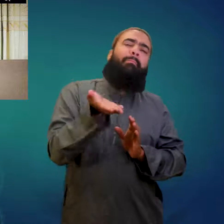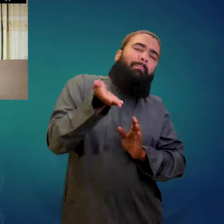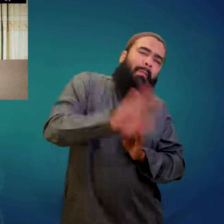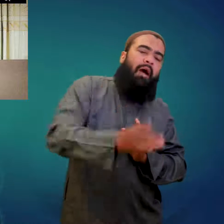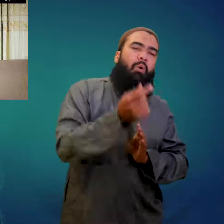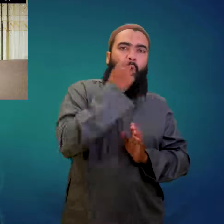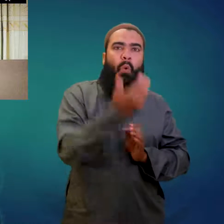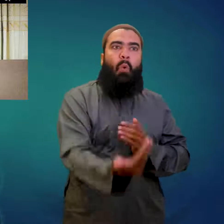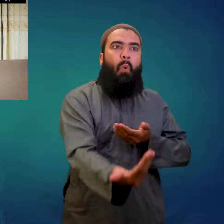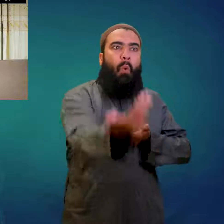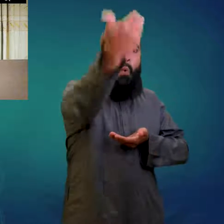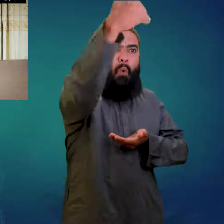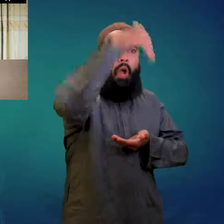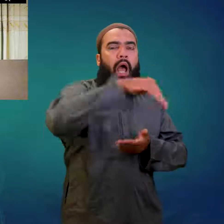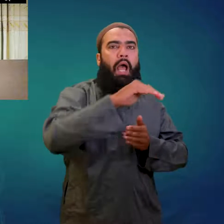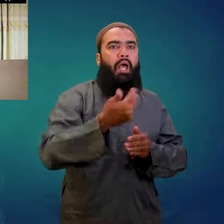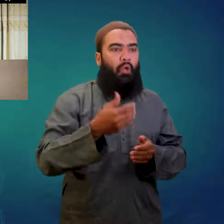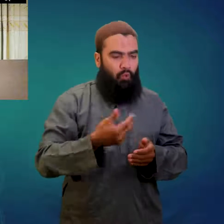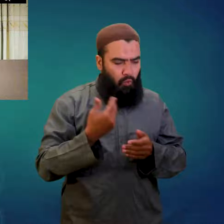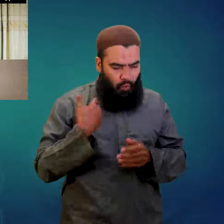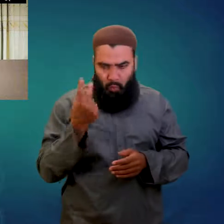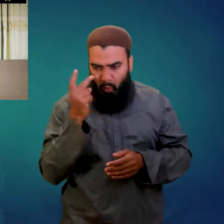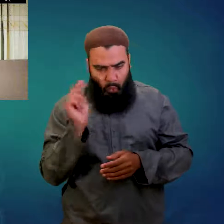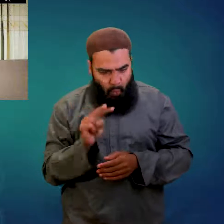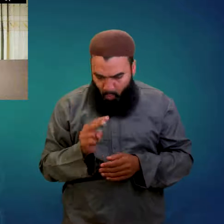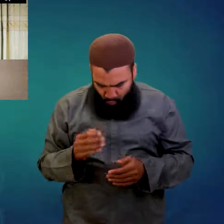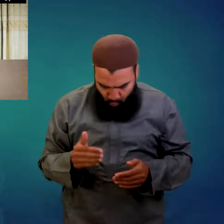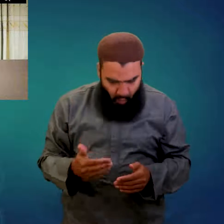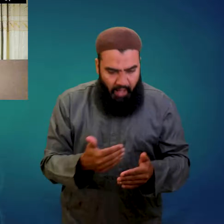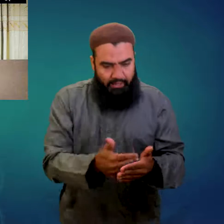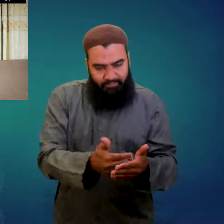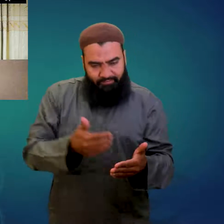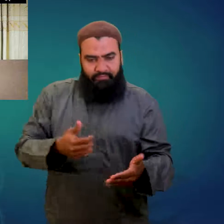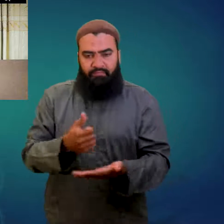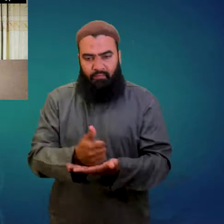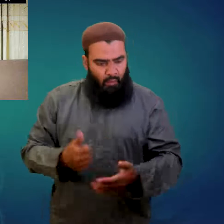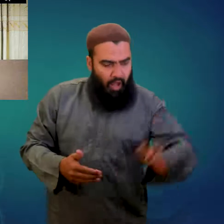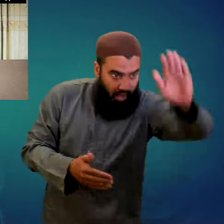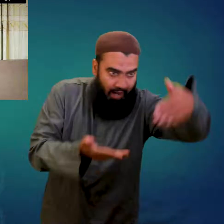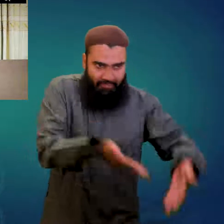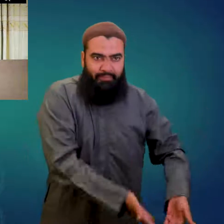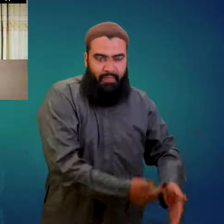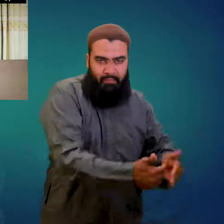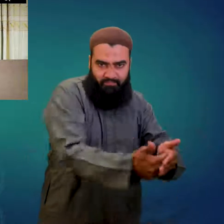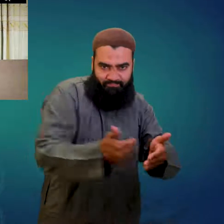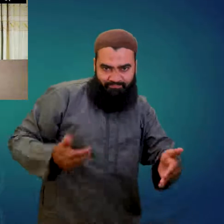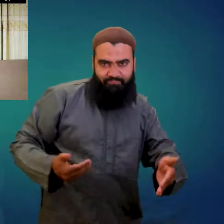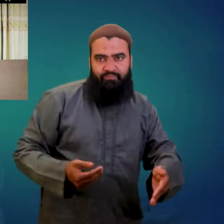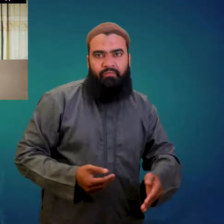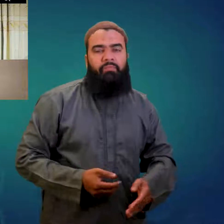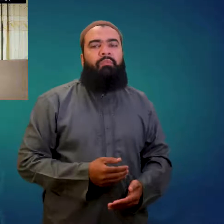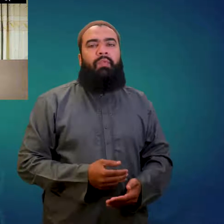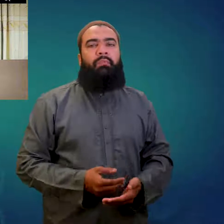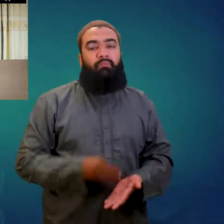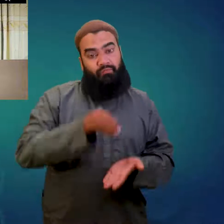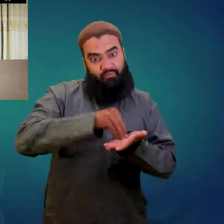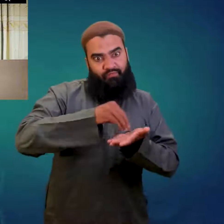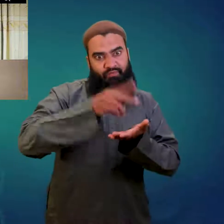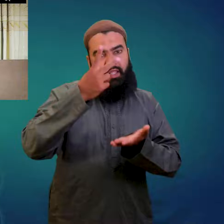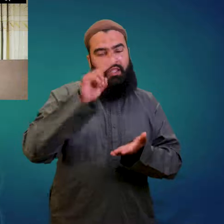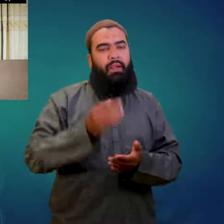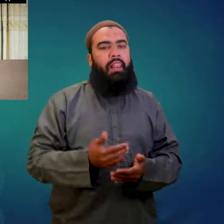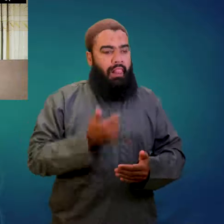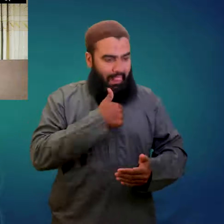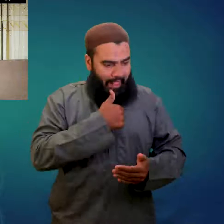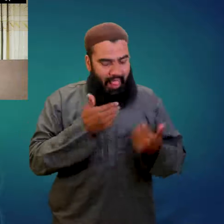کچھ لوگ اس میں آ کر شامل ہوں تو ان کے لیے جگہ دینے کی کوشش ہونی چاہیے۔ ایسا کرنے پر اللہ